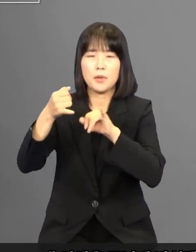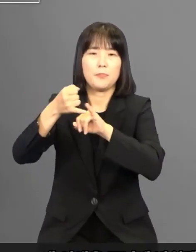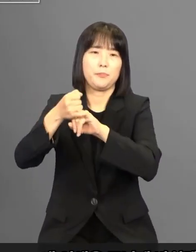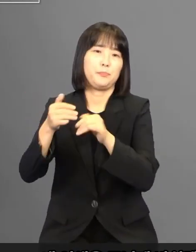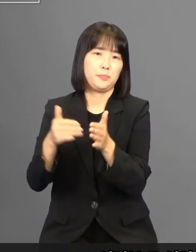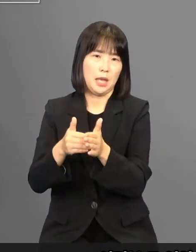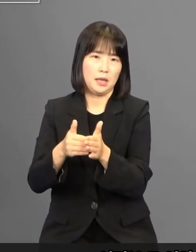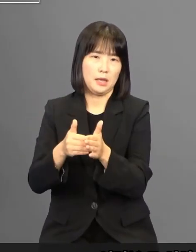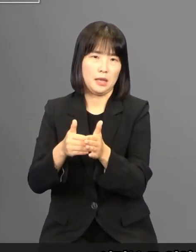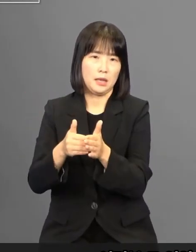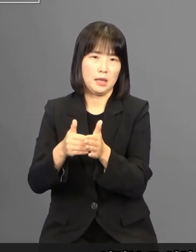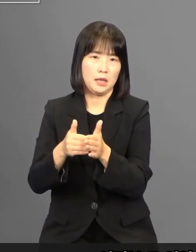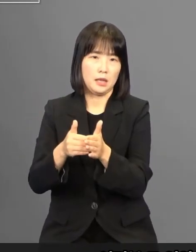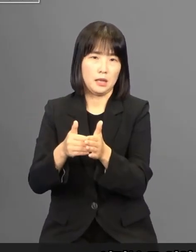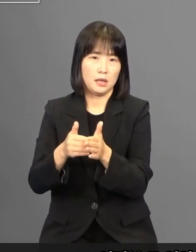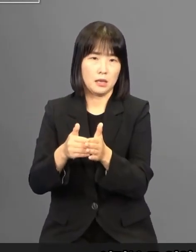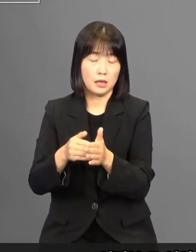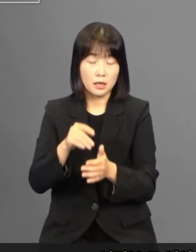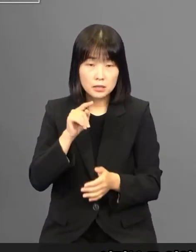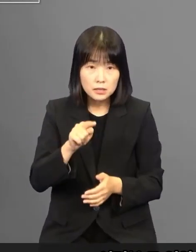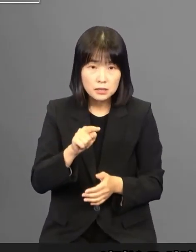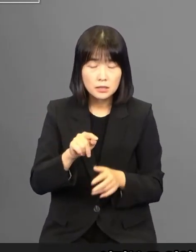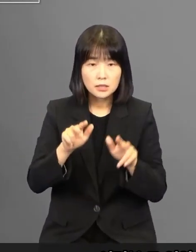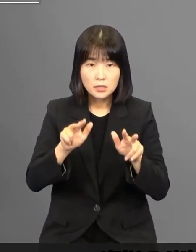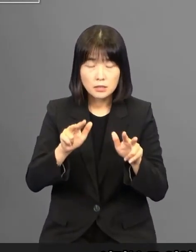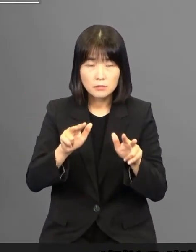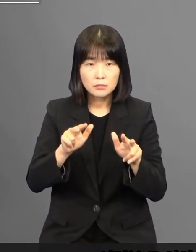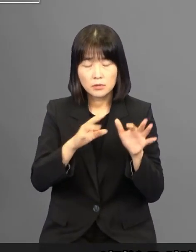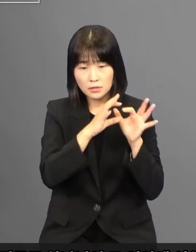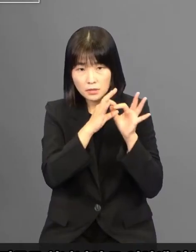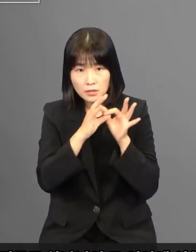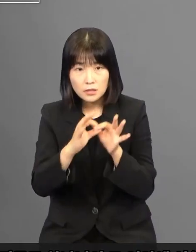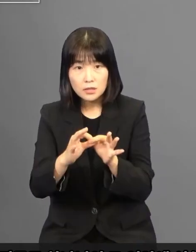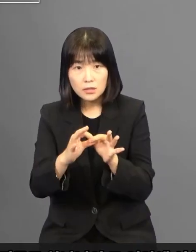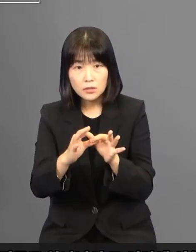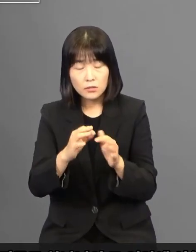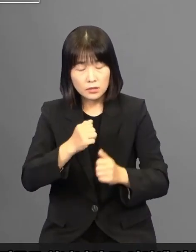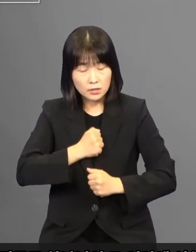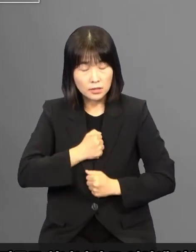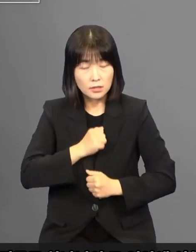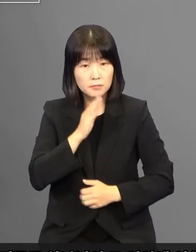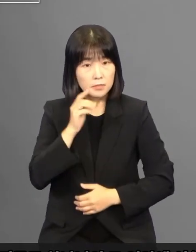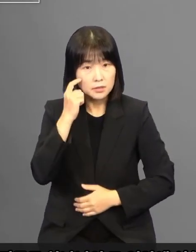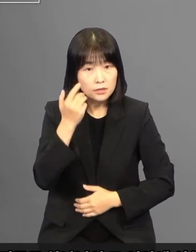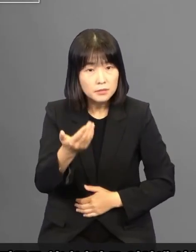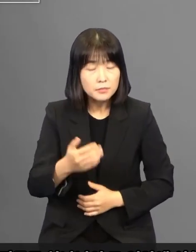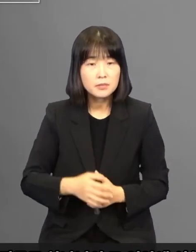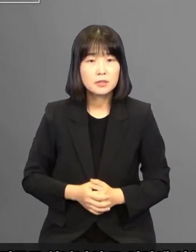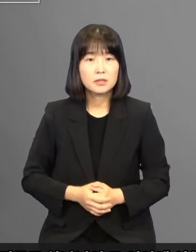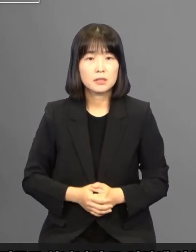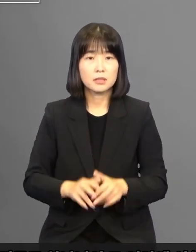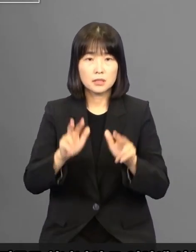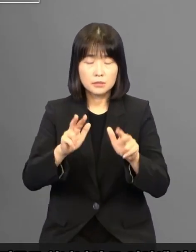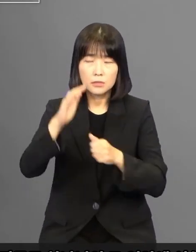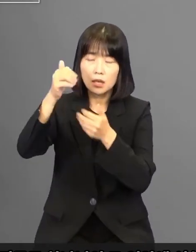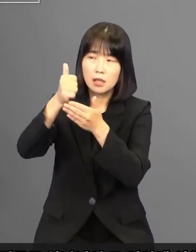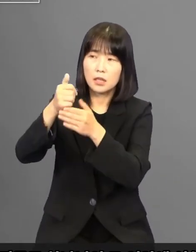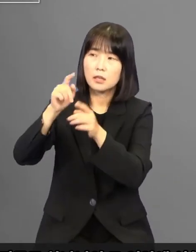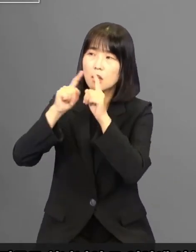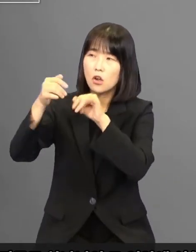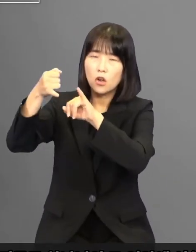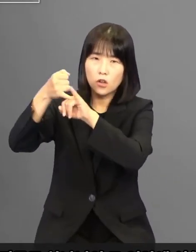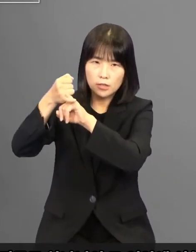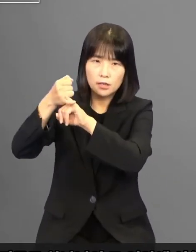것입니다. 여러분 그 언약이 지금도 유효하십니까? 지금도 하나님의 그 언약에